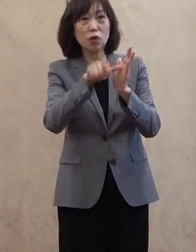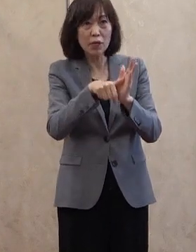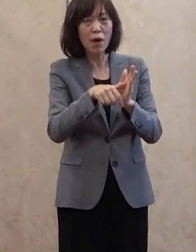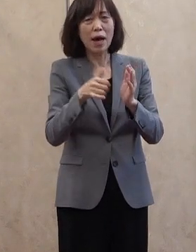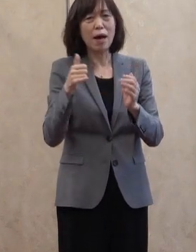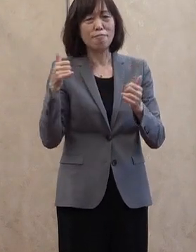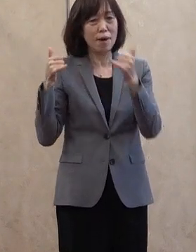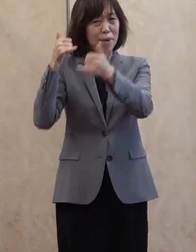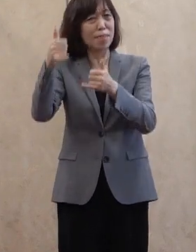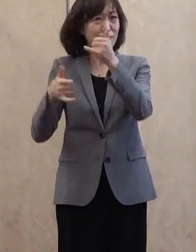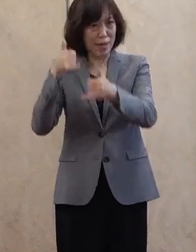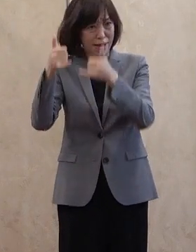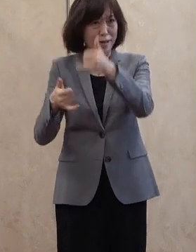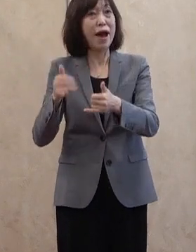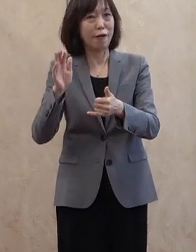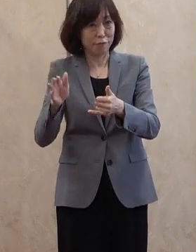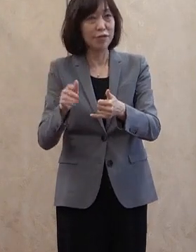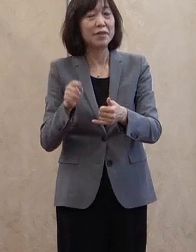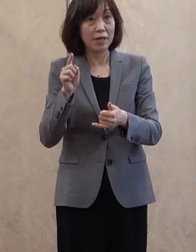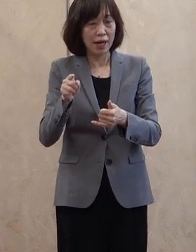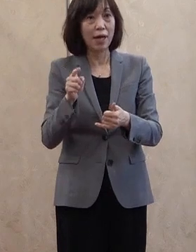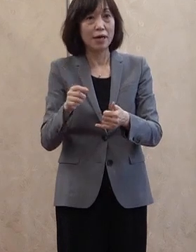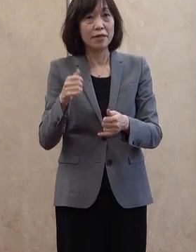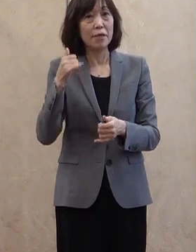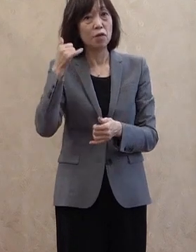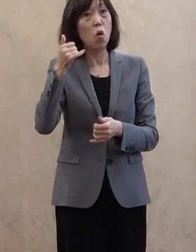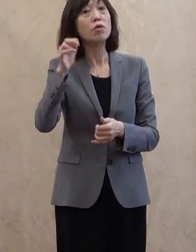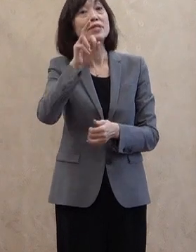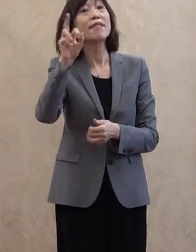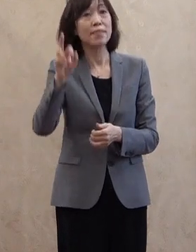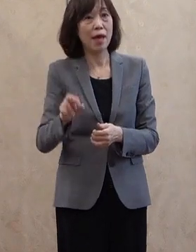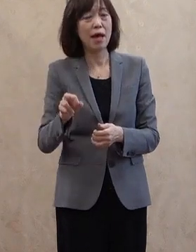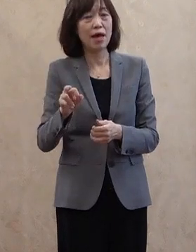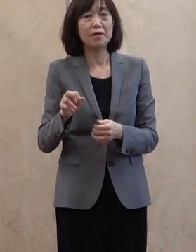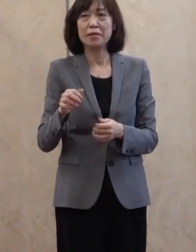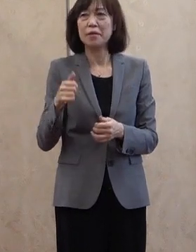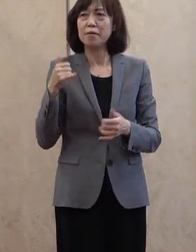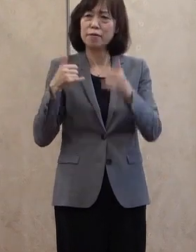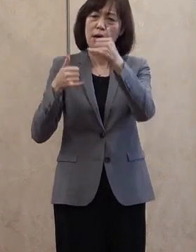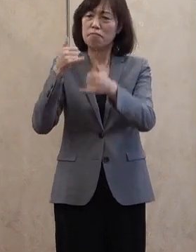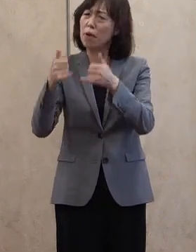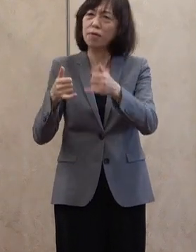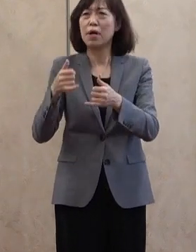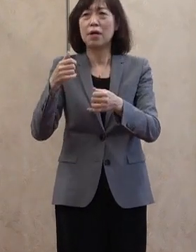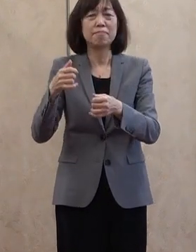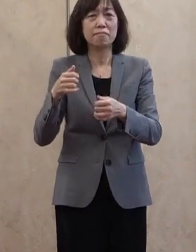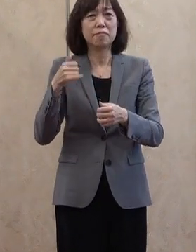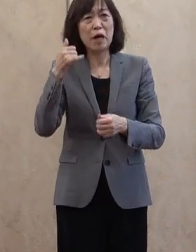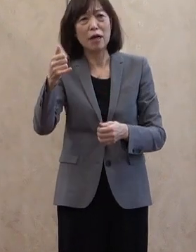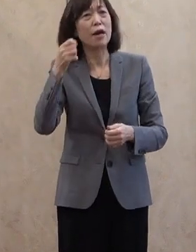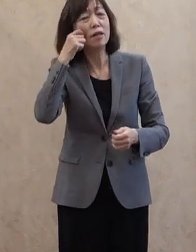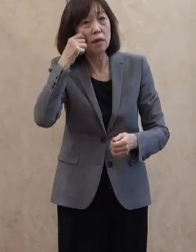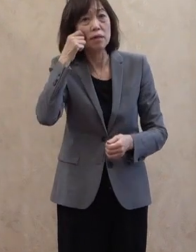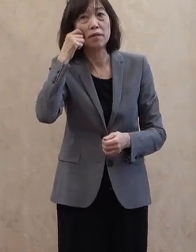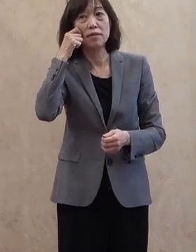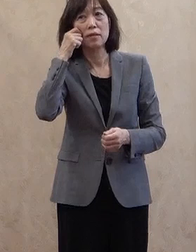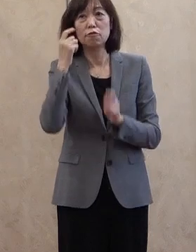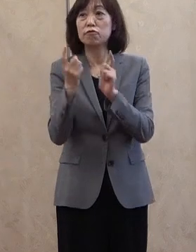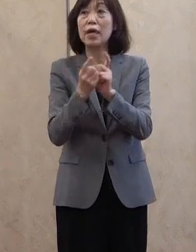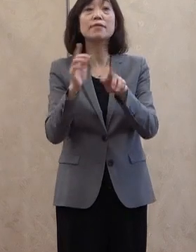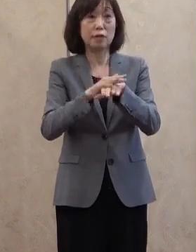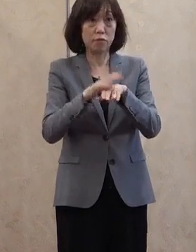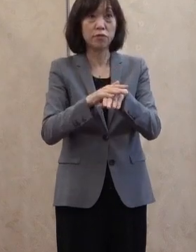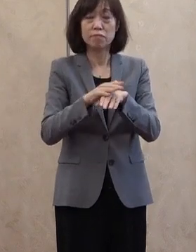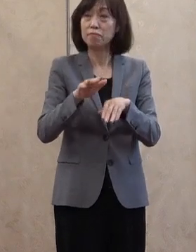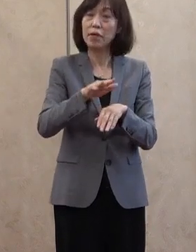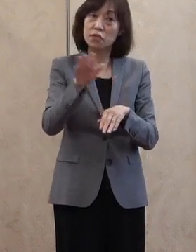ールセンターの周知とかそういったこと、電話がなかなかかかりにくいという対策についてはもう引き取って実務